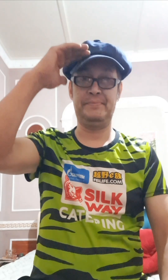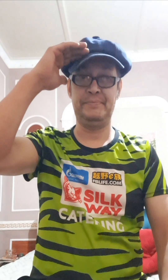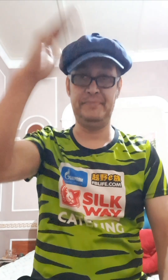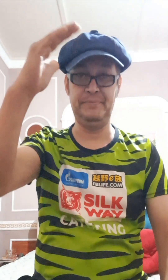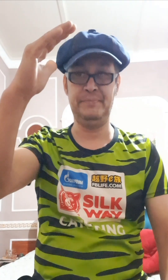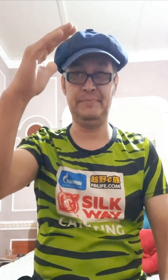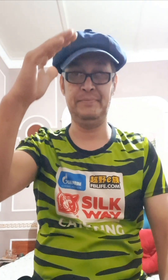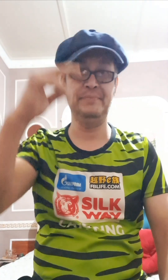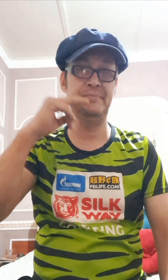Mm.